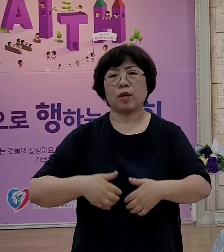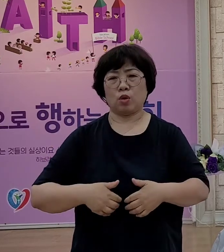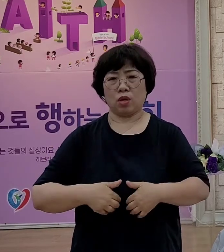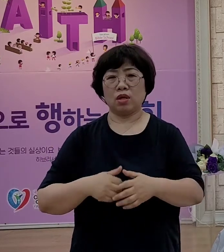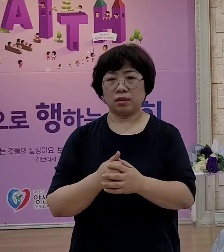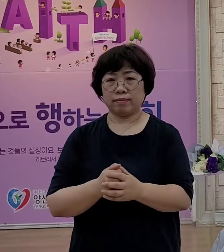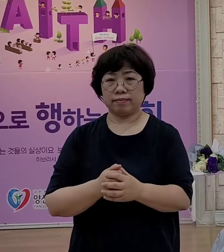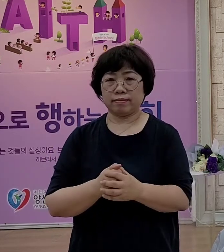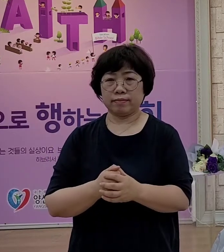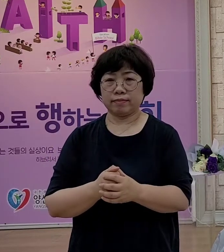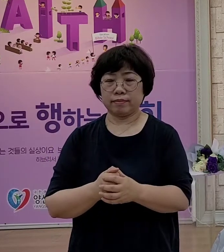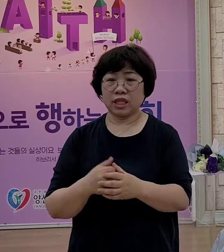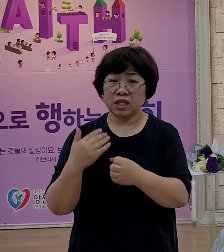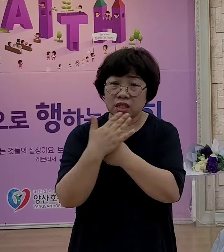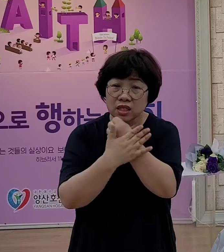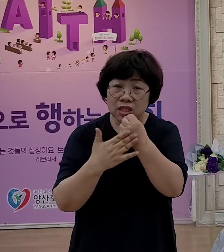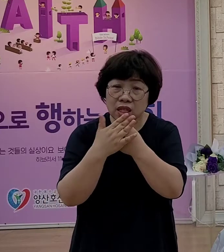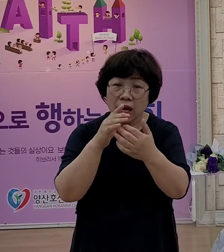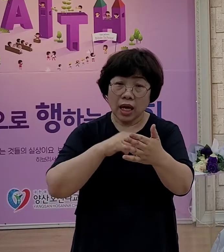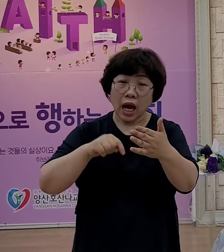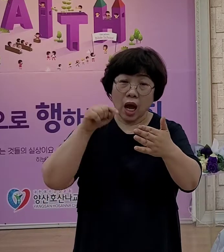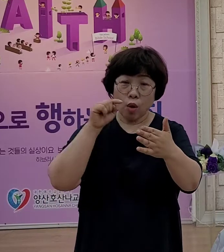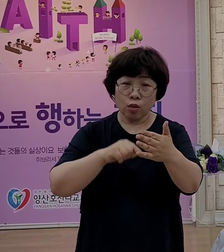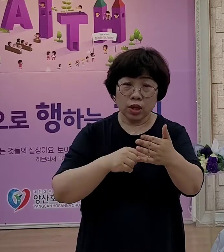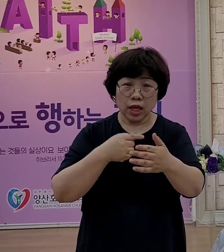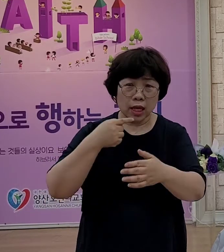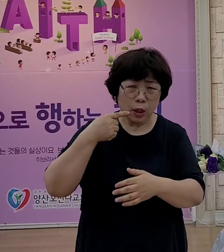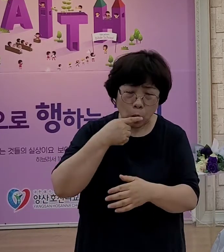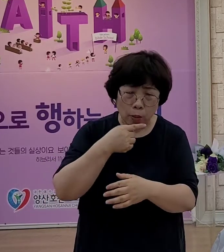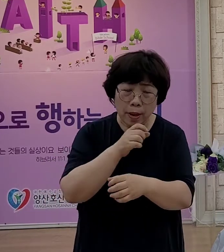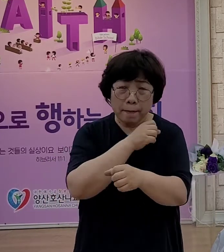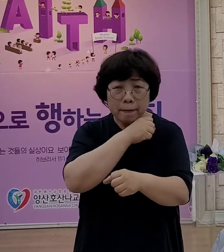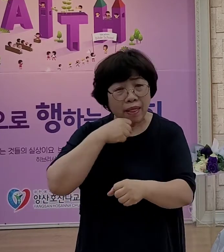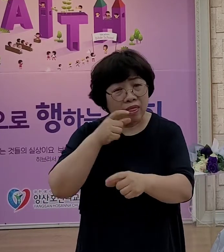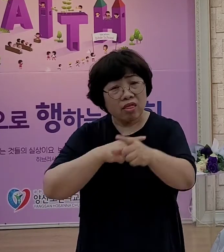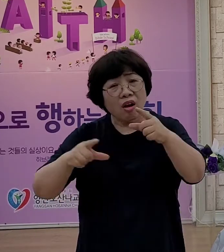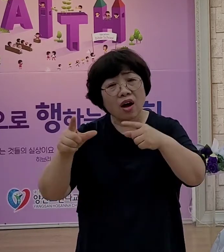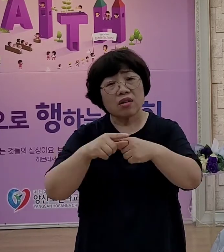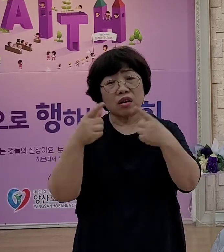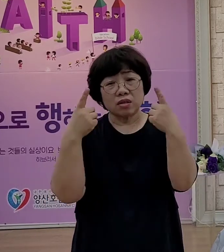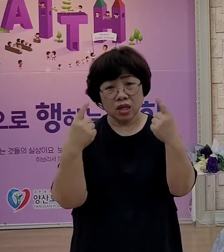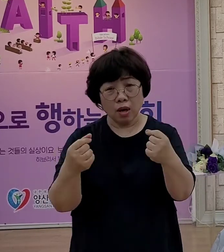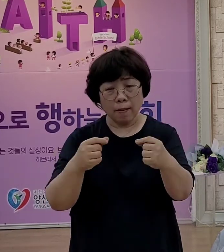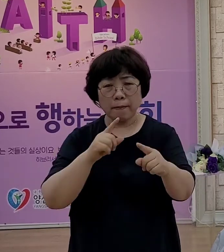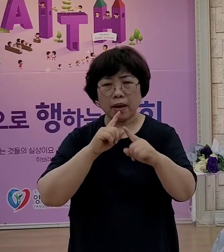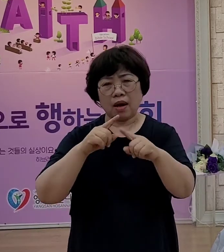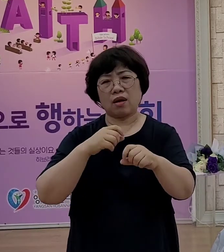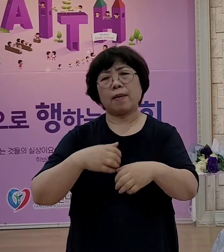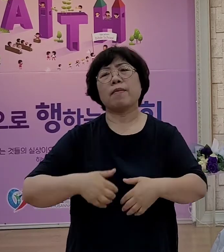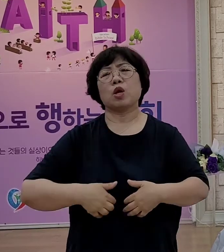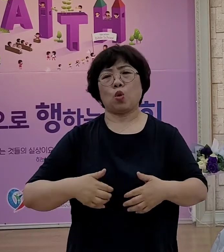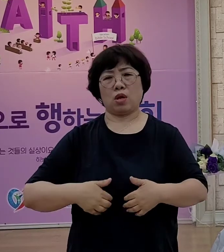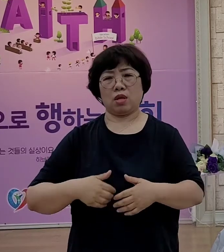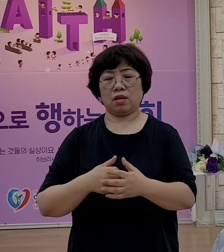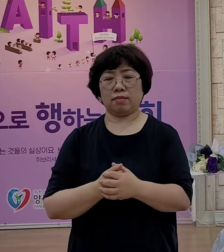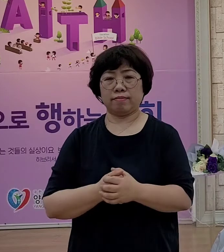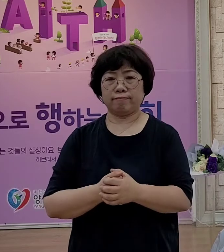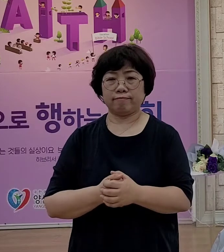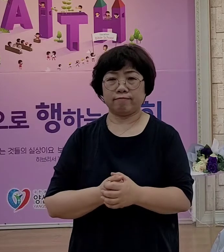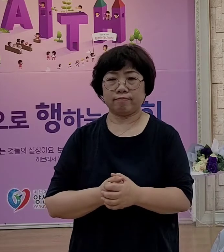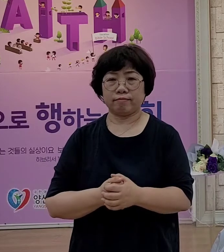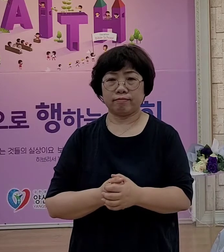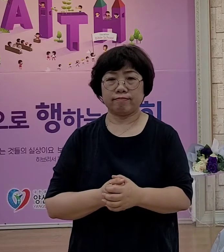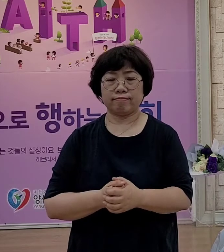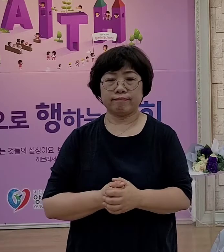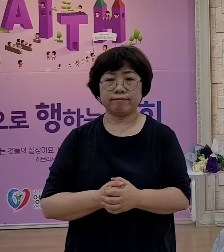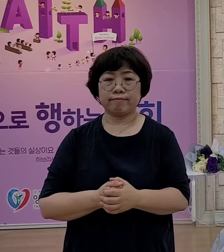원리예요. 은혜 가운데, 그리고 소금으로 맛을 내는 것 같이 말을 해야 한다라고 이 두